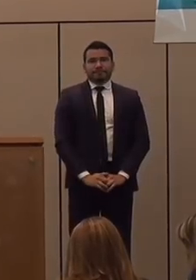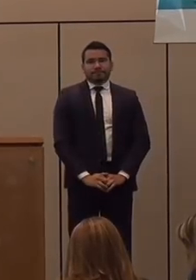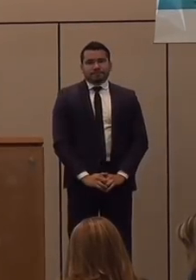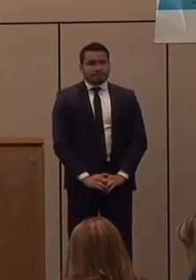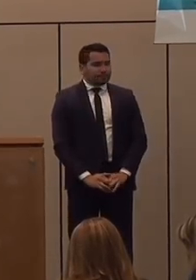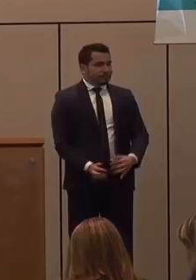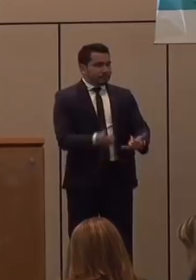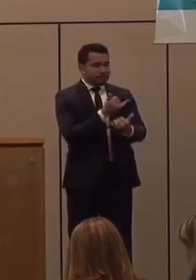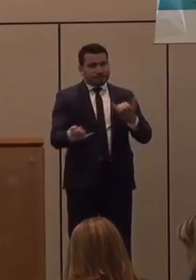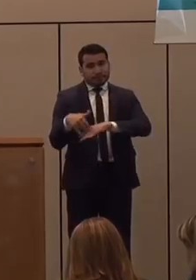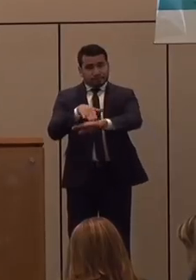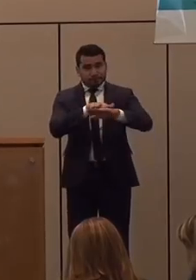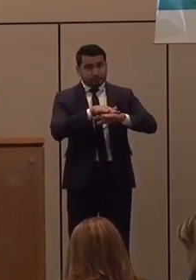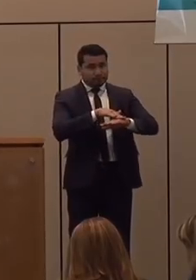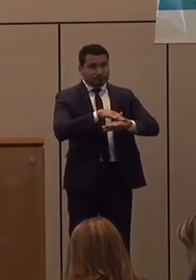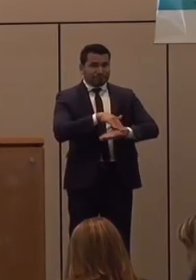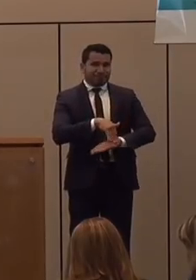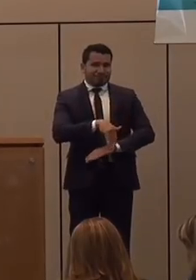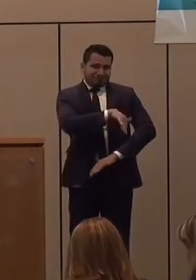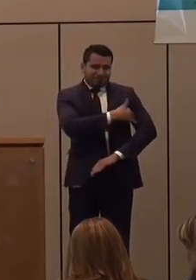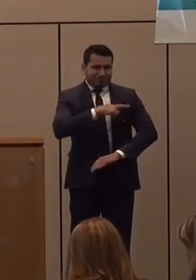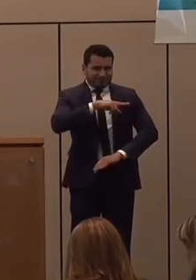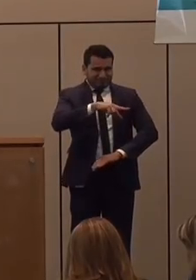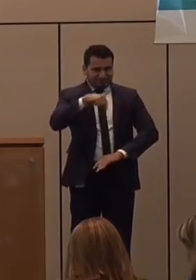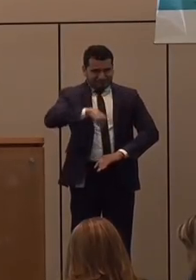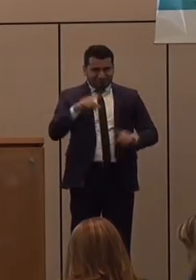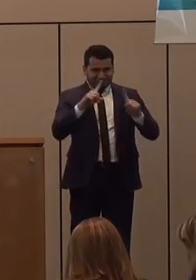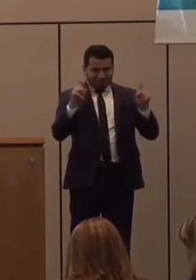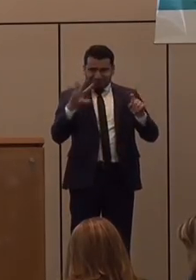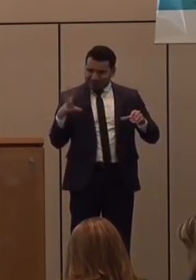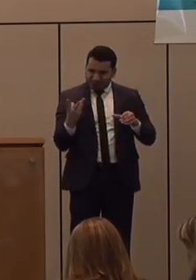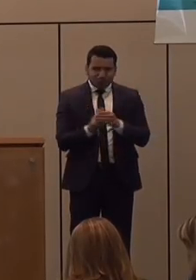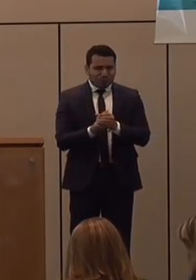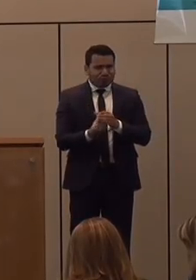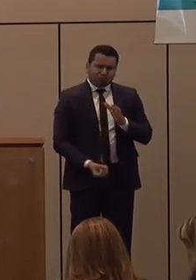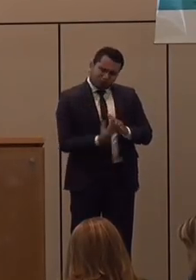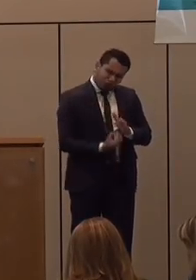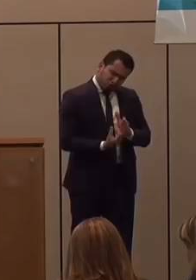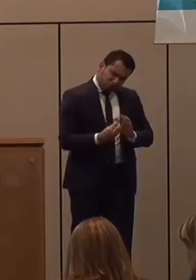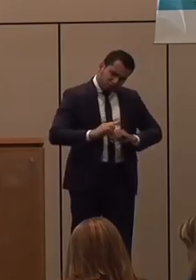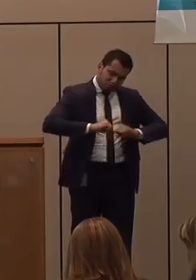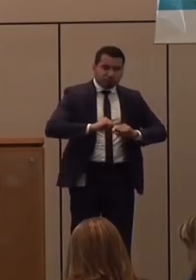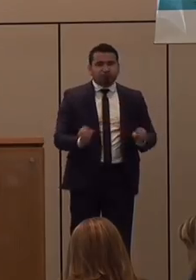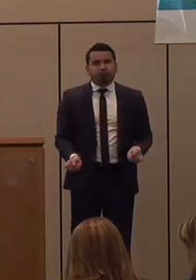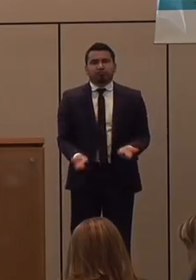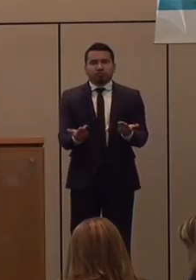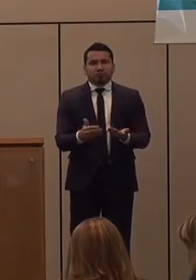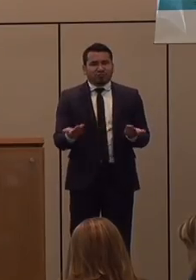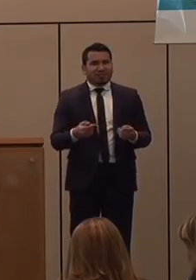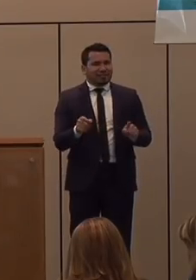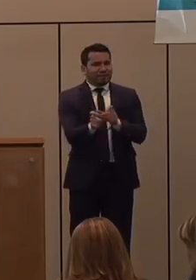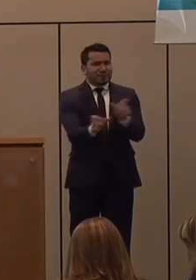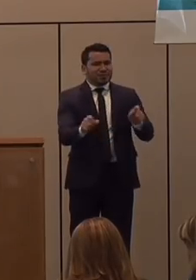un tema muy importante que ha trabajado este ministerio es el tema de inclusión productiva con las víctimas pero ahora tenemos una gran